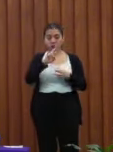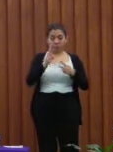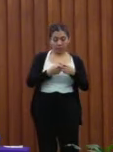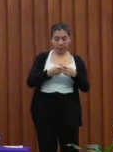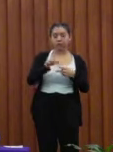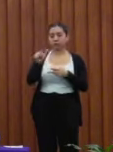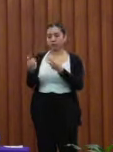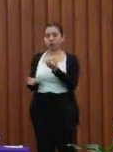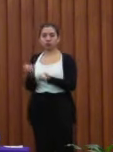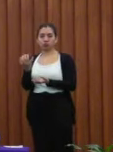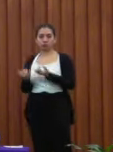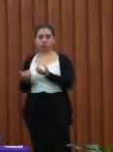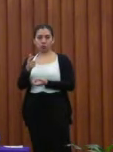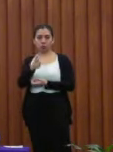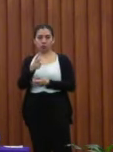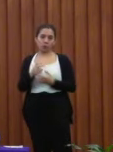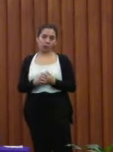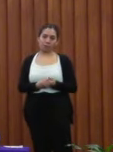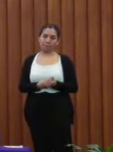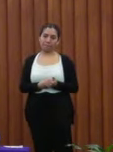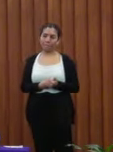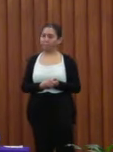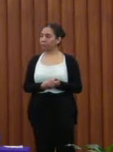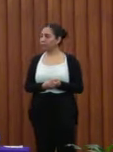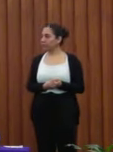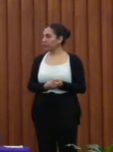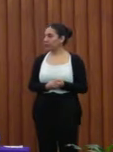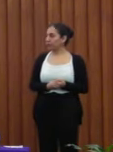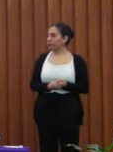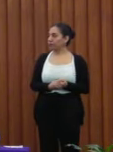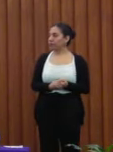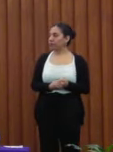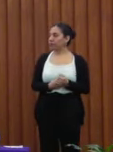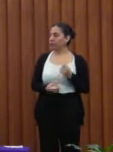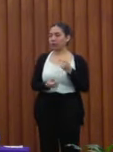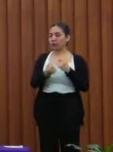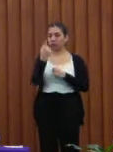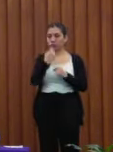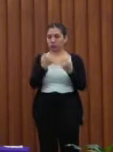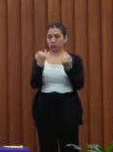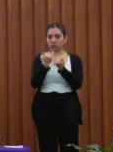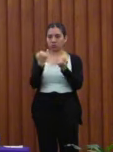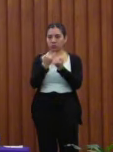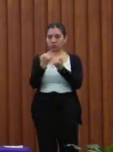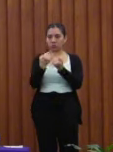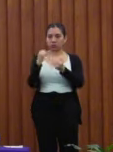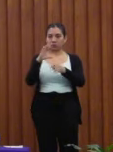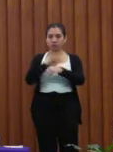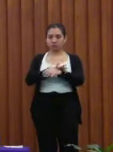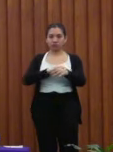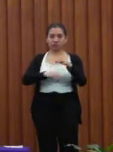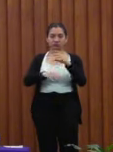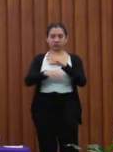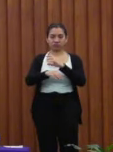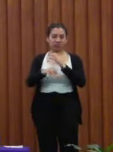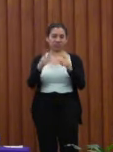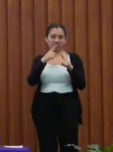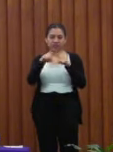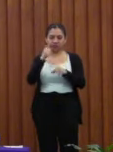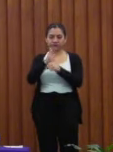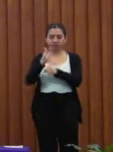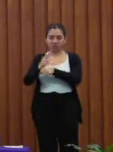de la muerte, ¿no? Muchas de ellas aparecieron maniatadas, con severos golpes y con